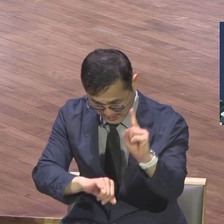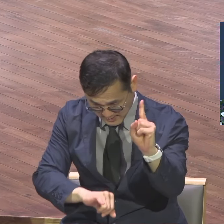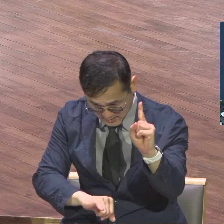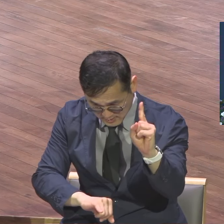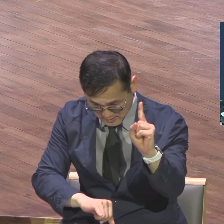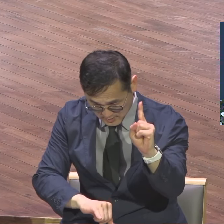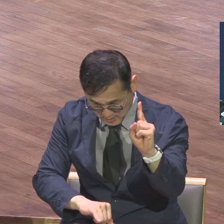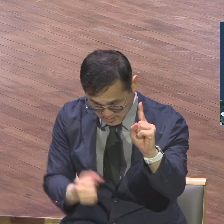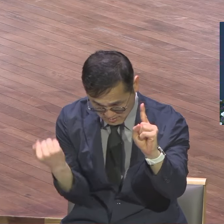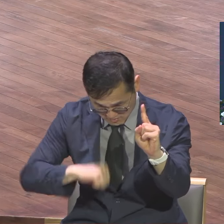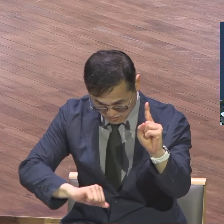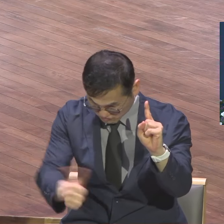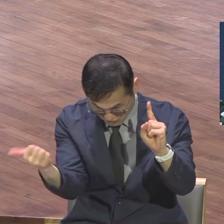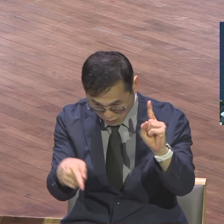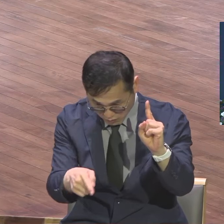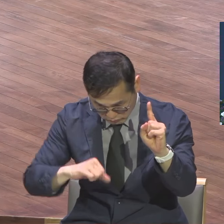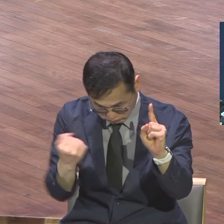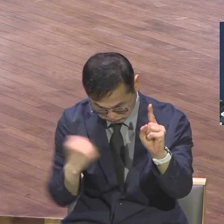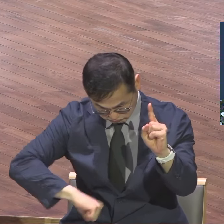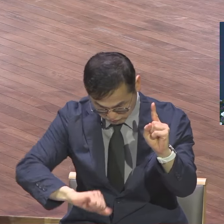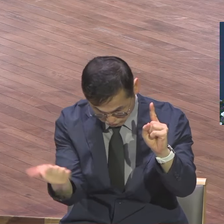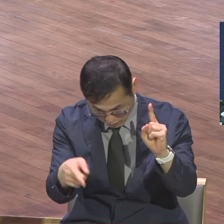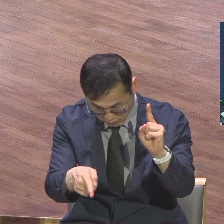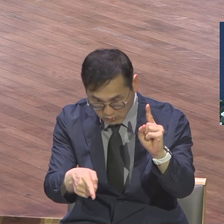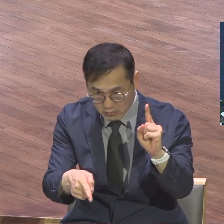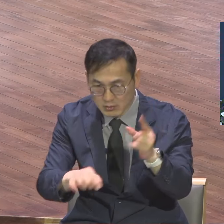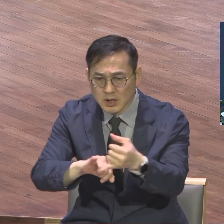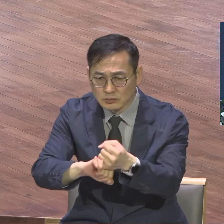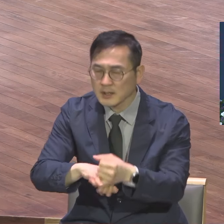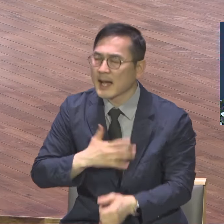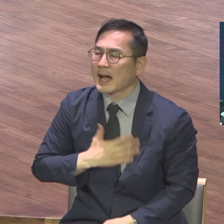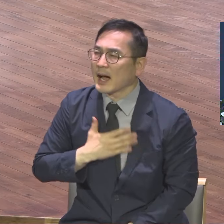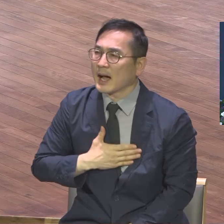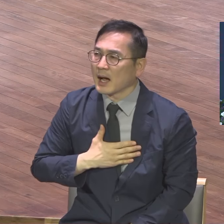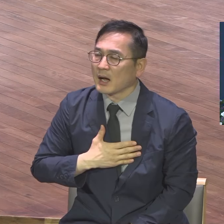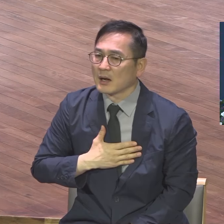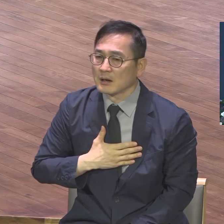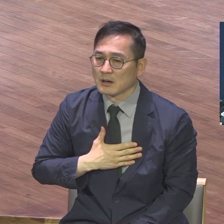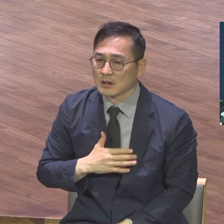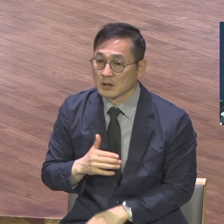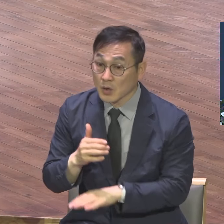어겨버렸어. 그래서 그 따먹는 순간에